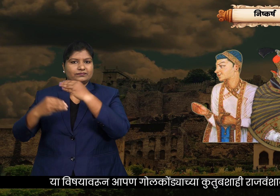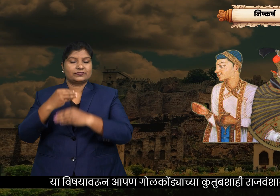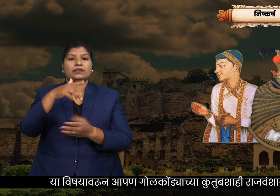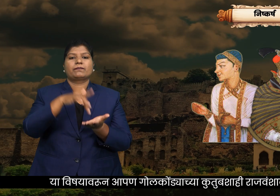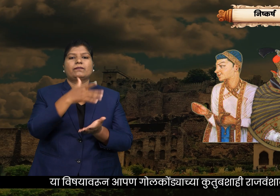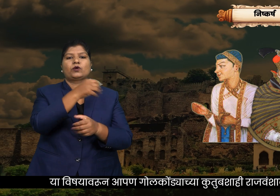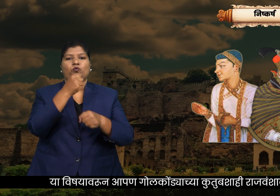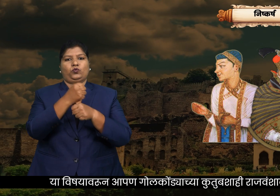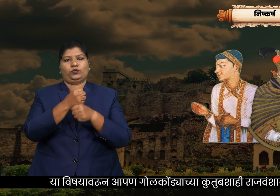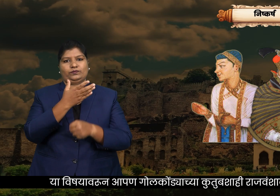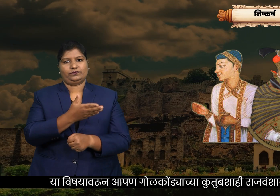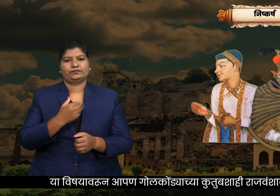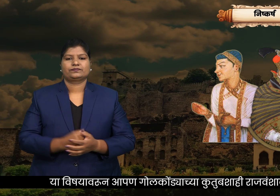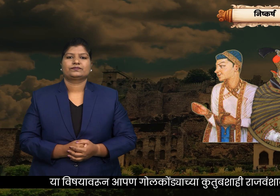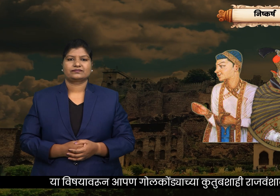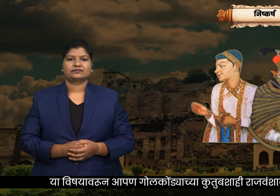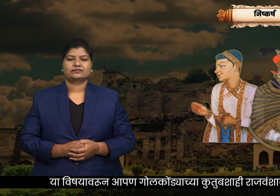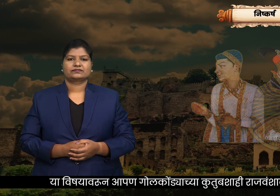शिकलो